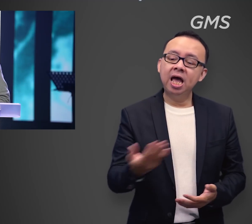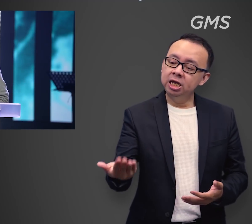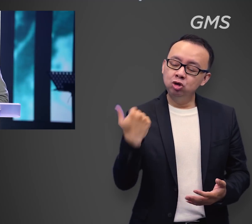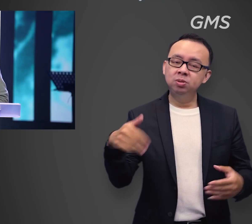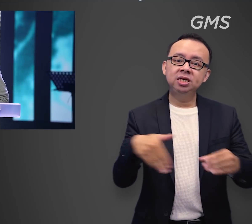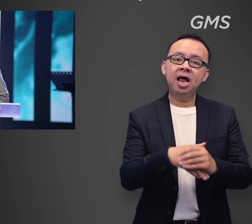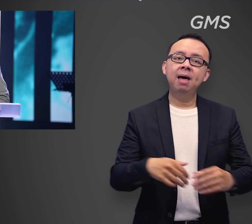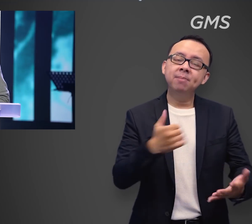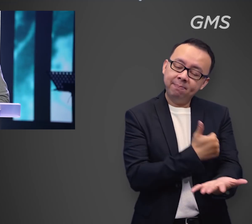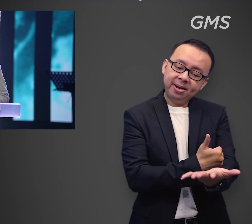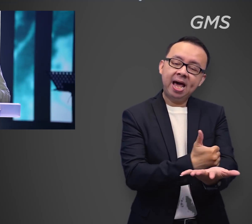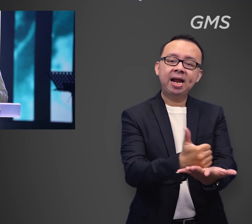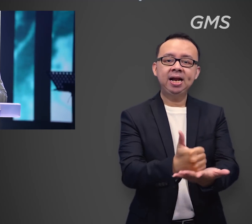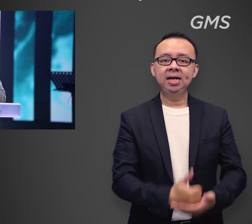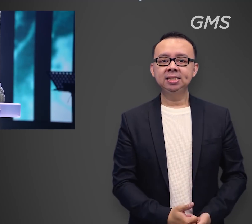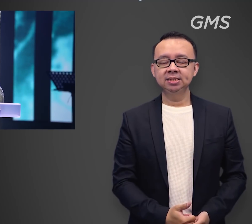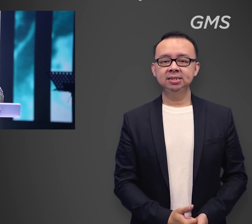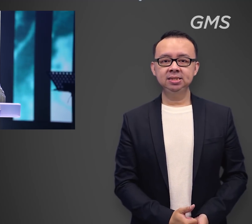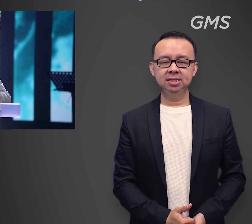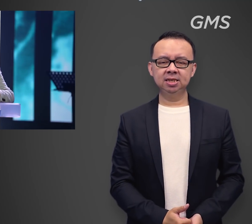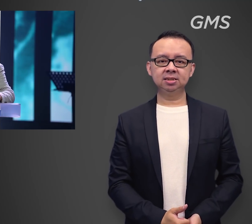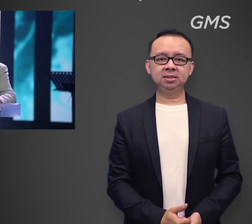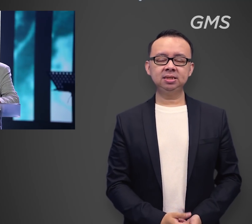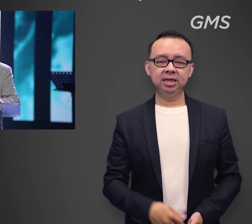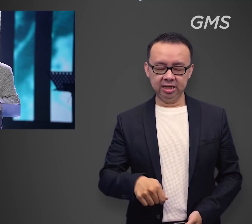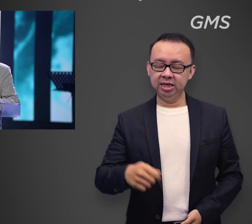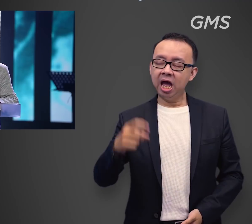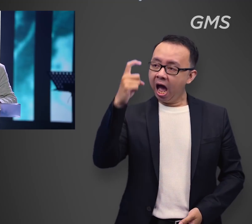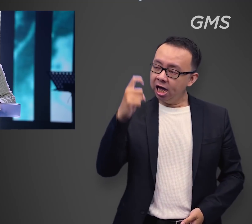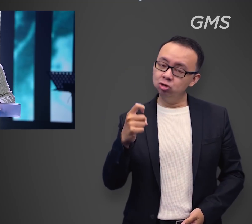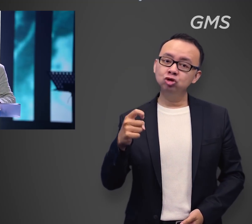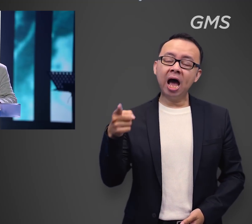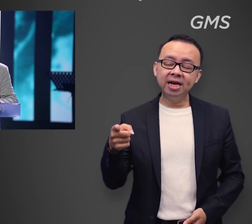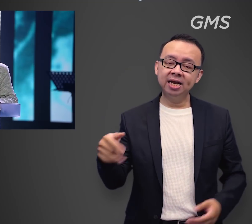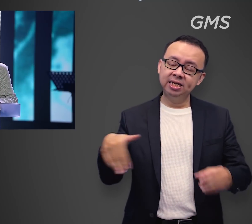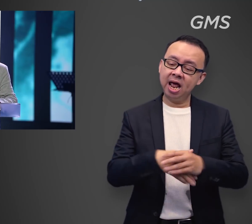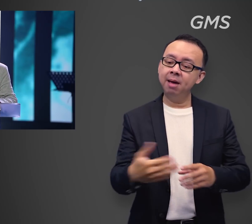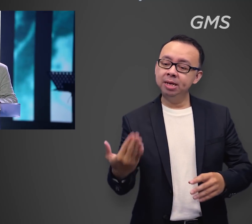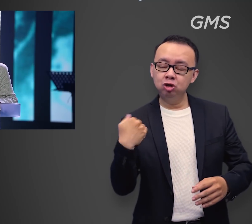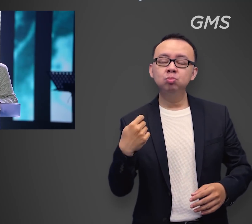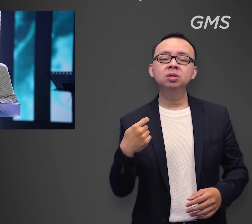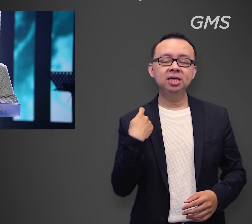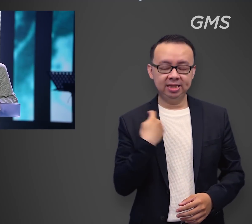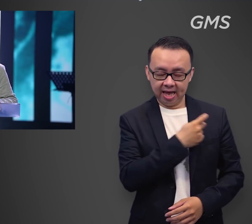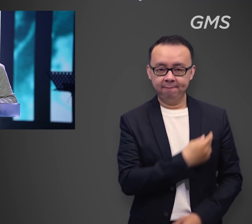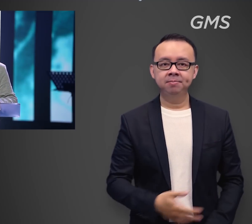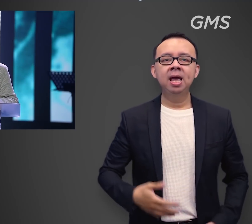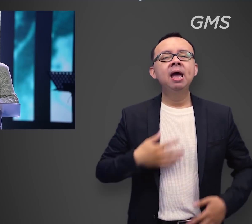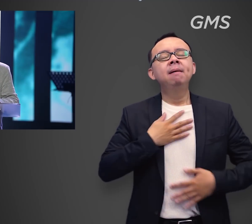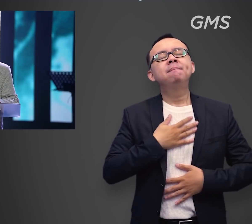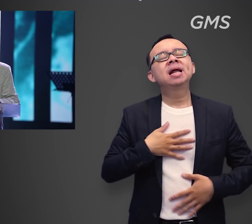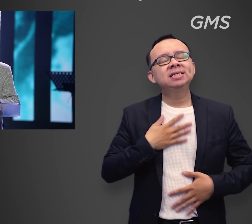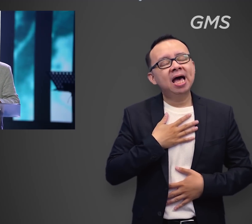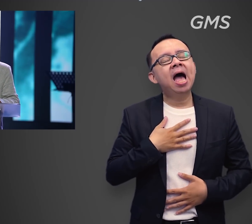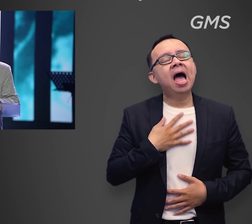kita. Karena itu ini yang harus ada dalam kehidupan kita. Sebuah perasaan, yaitu apa? Perasaan